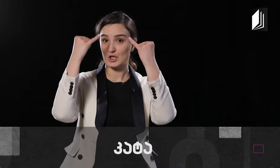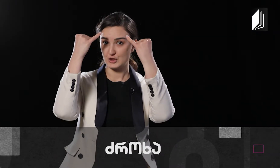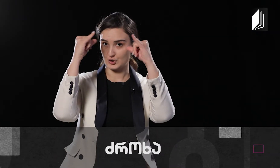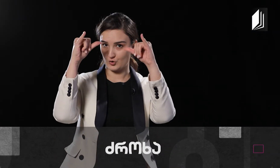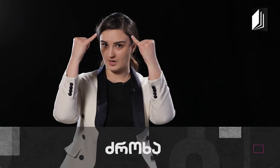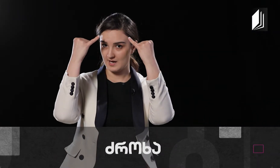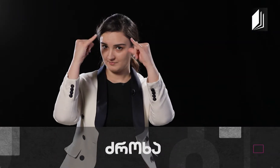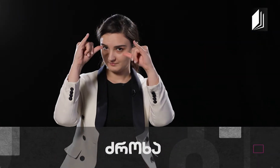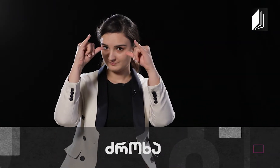ძროხა